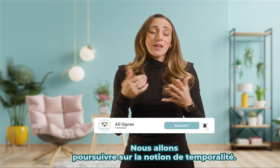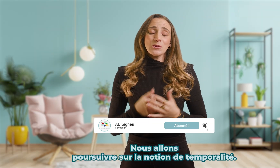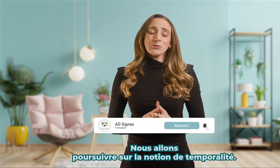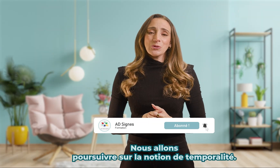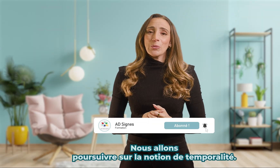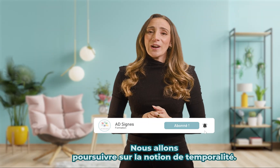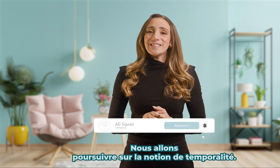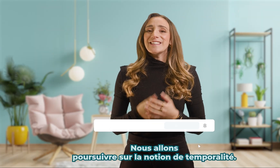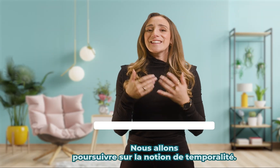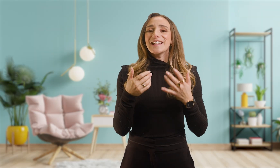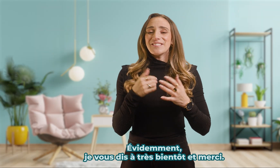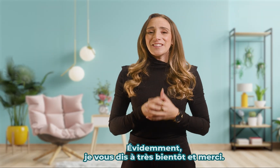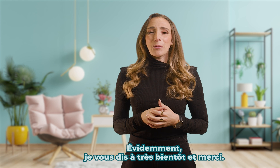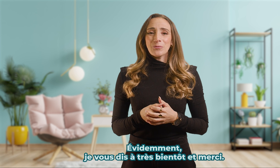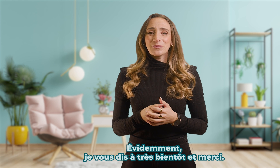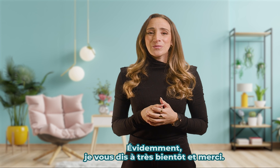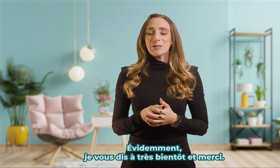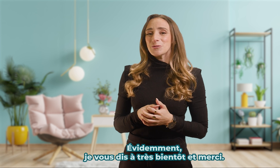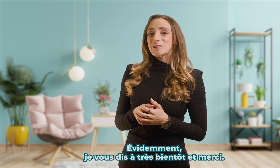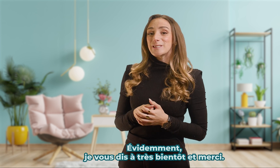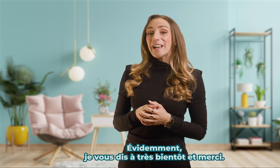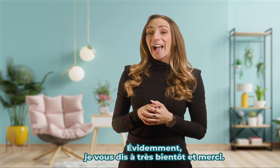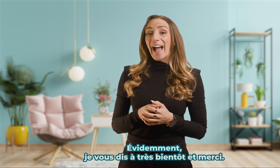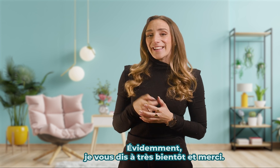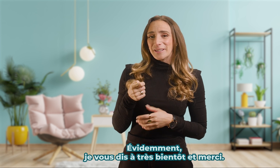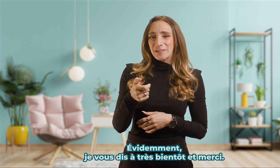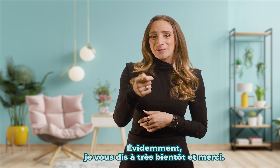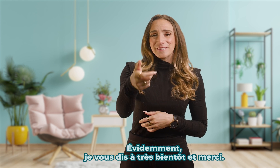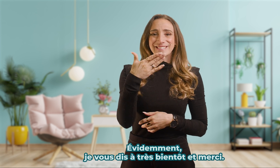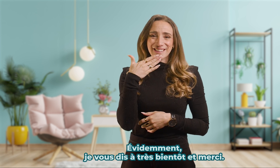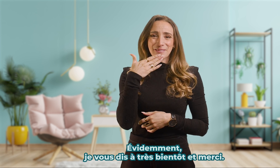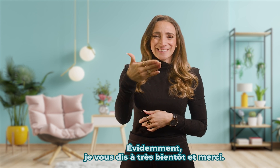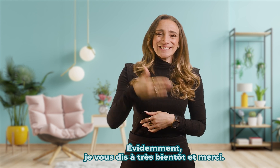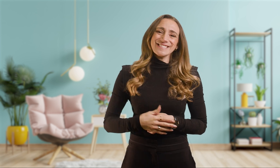notion de temporalité, évidemment. Je vous dis à très bientôt et merci.